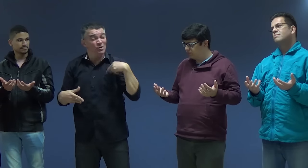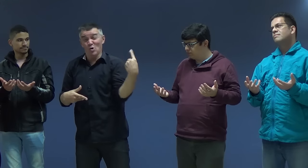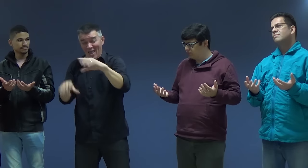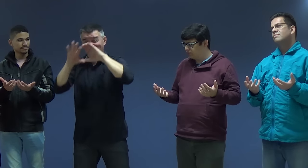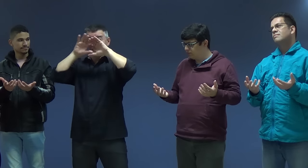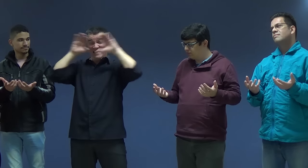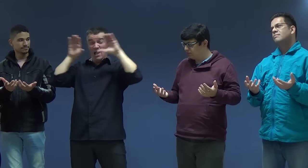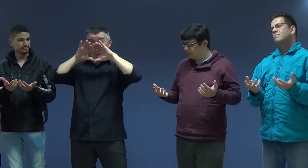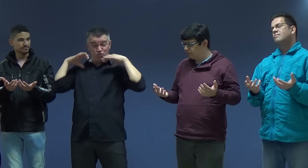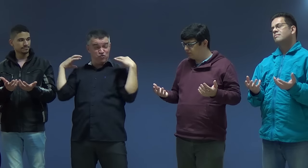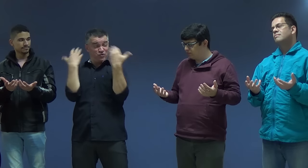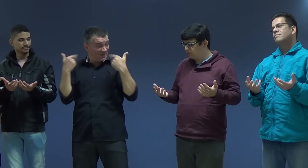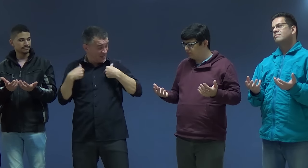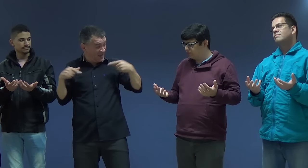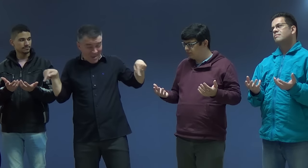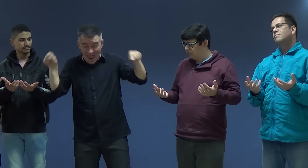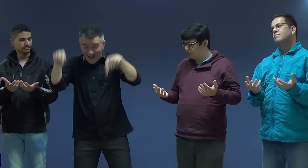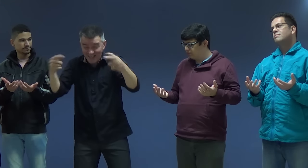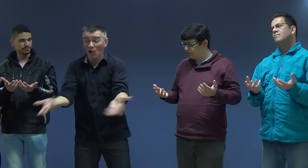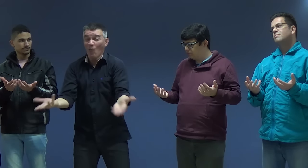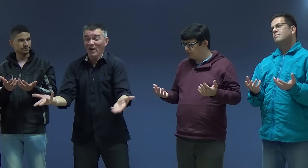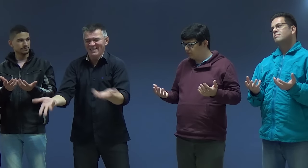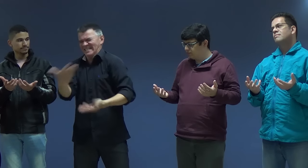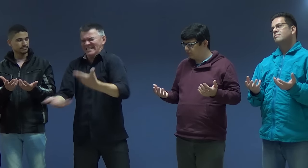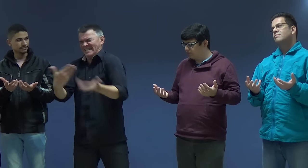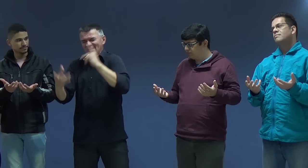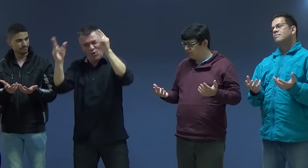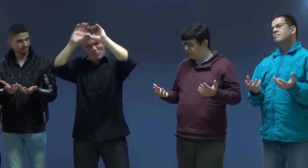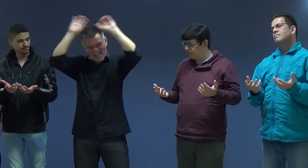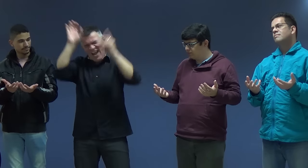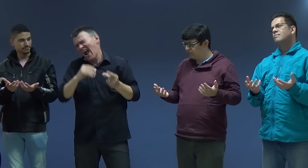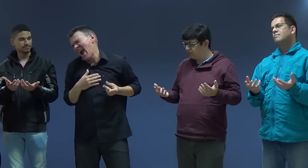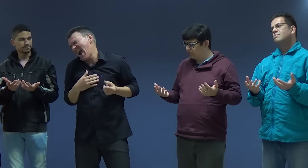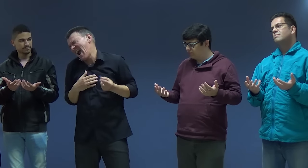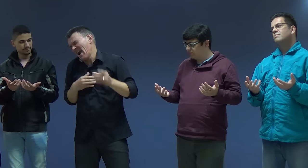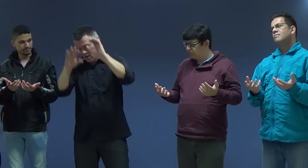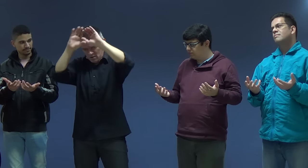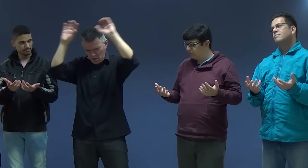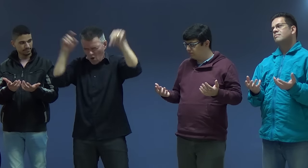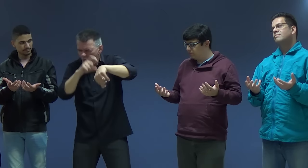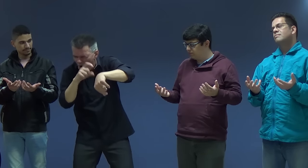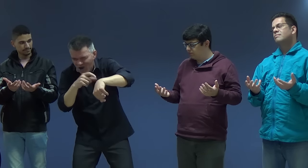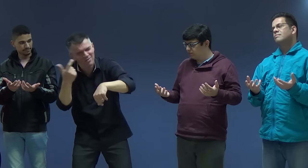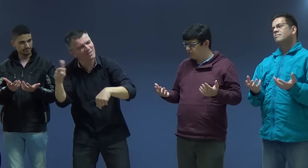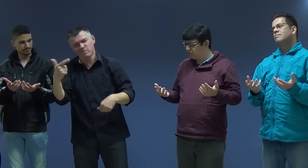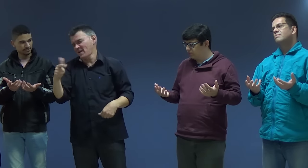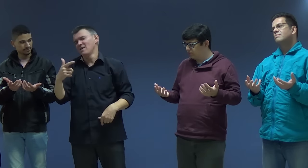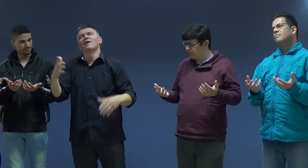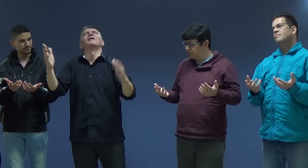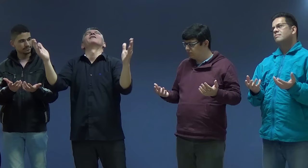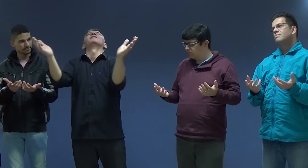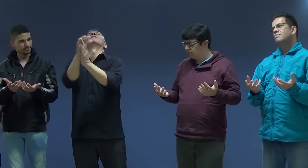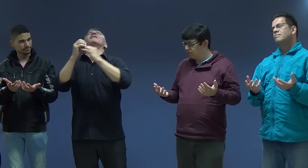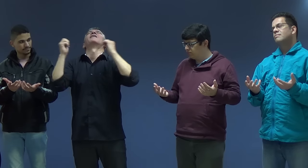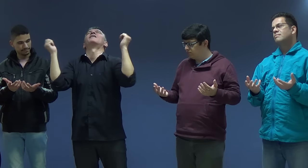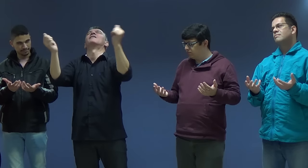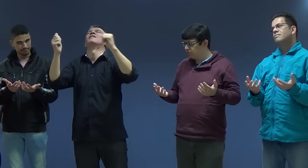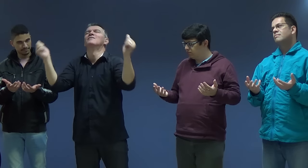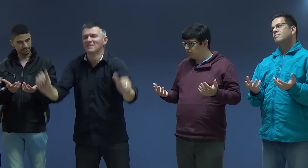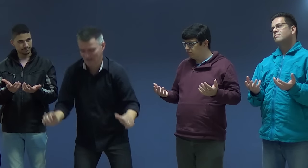para nós hoje, que é o céu. E nós aqui agora estamos felizes, porque sabemos que teremos a nossa vida eterna no céu. E para isso não